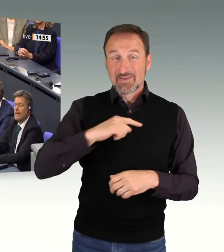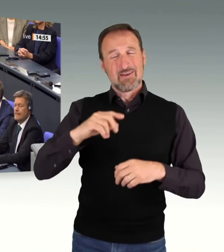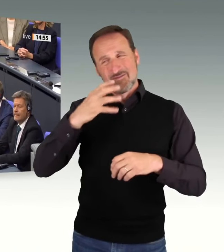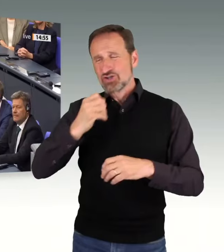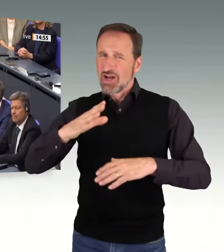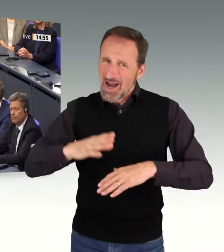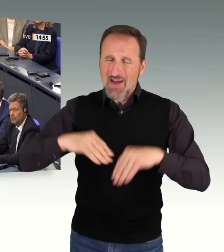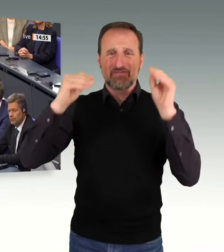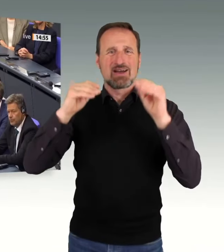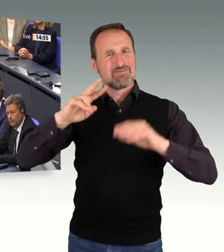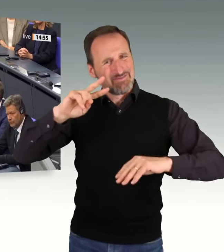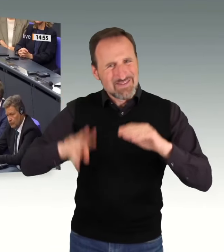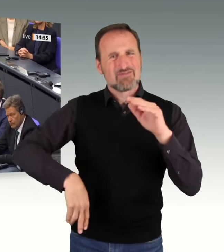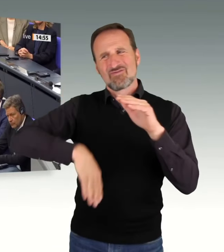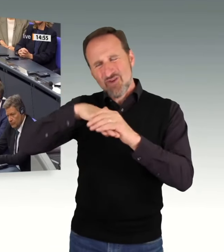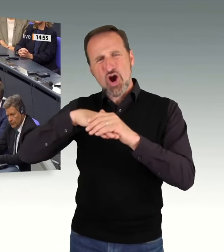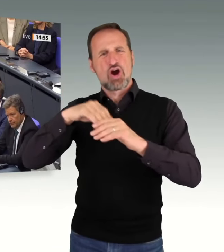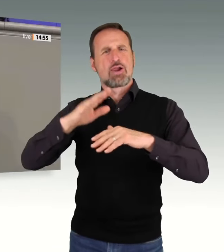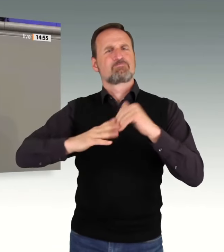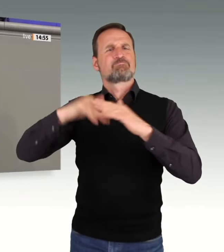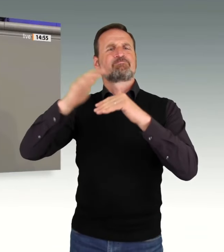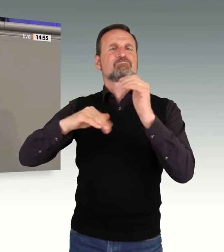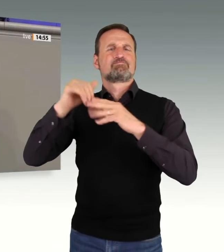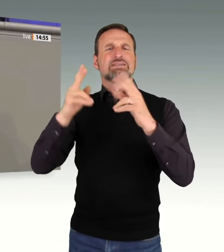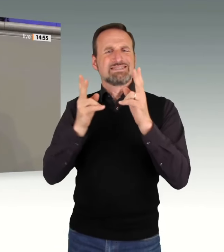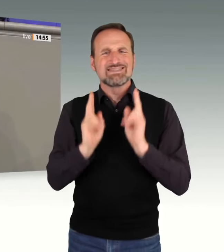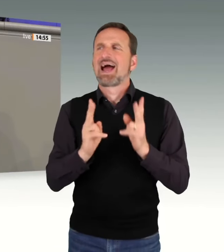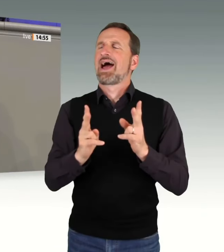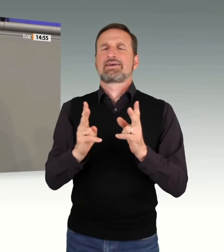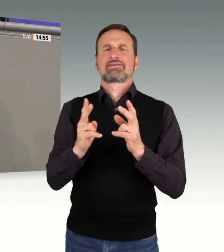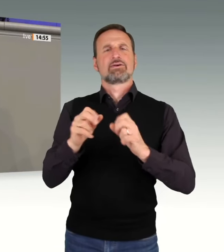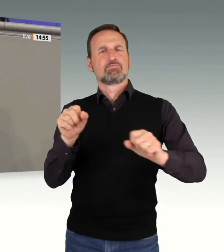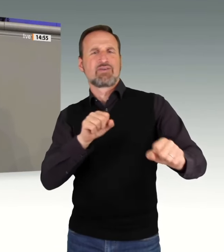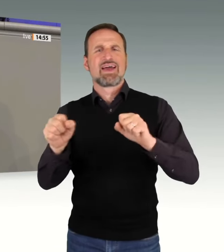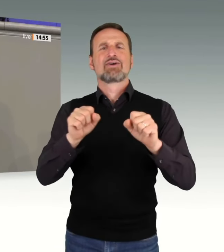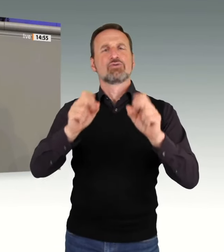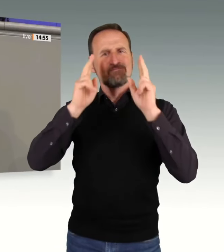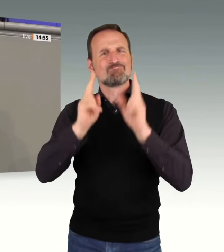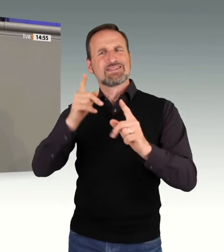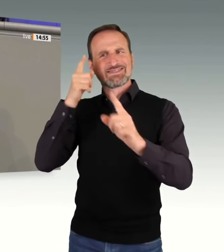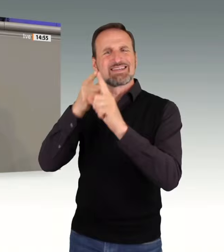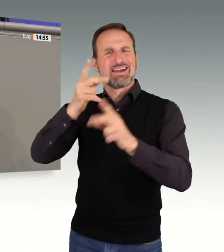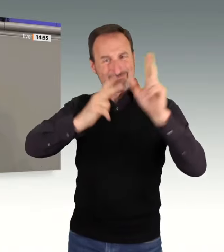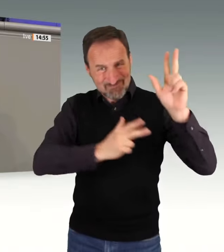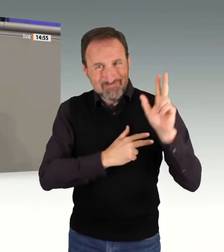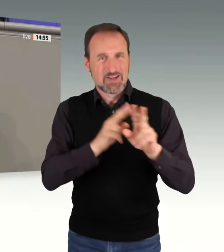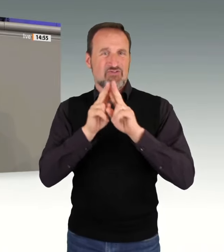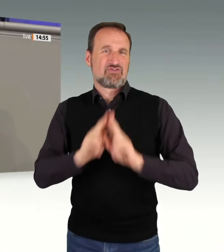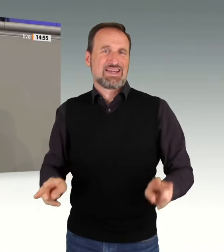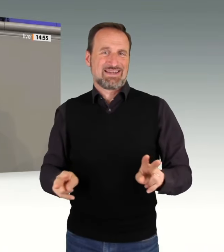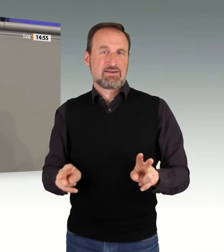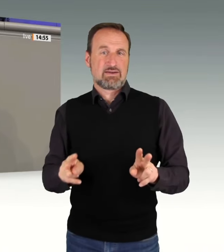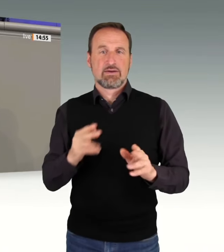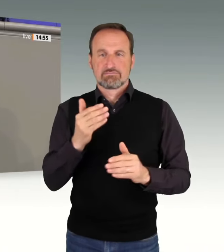den Halt eingeben und unser Leben schätzen. Aber die Welt entsteht